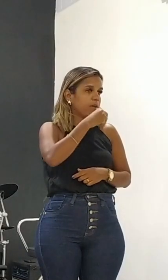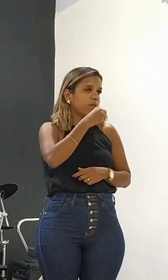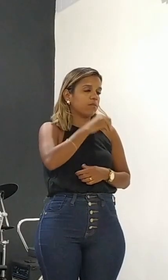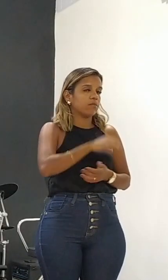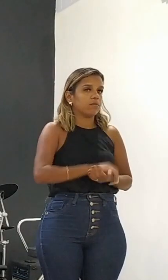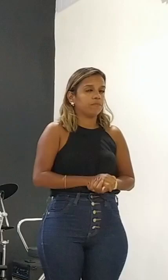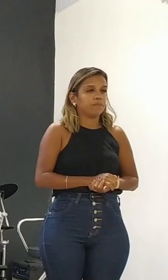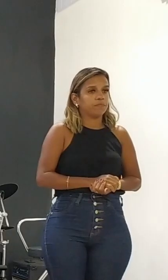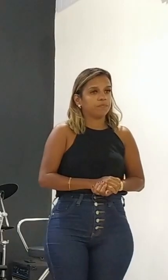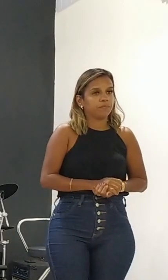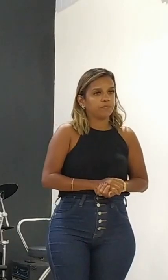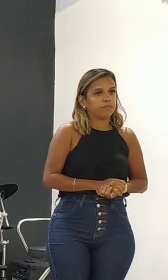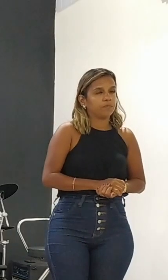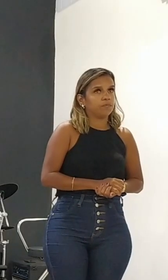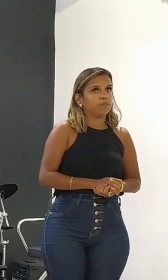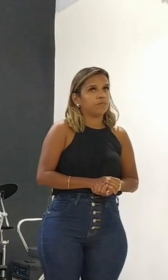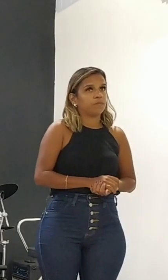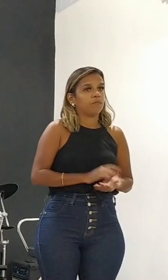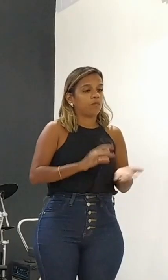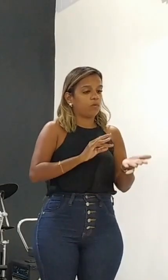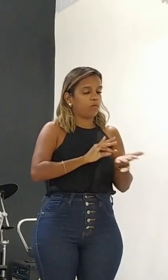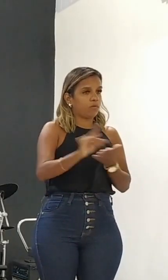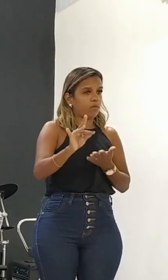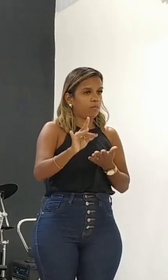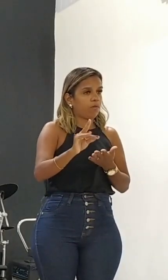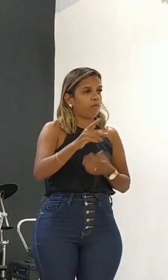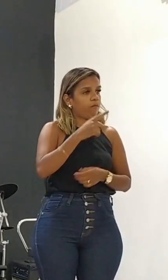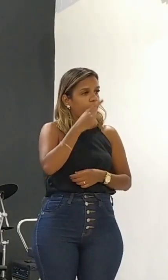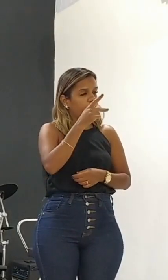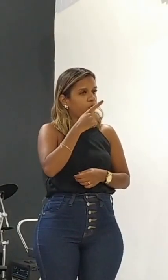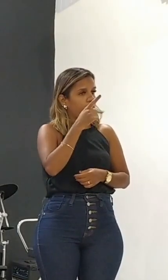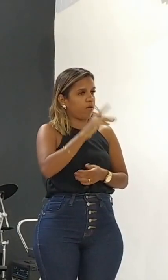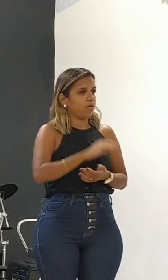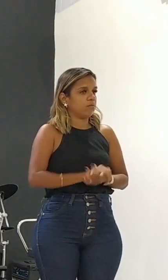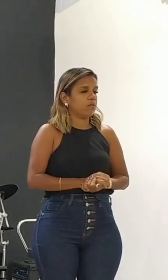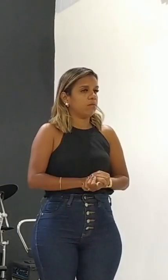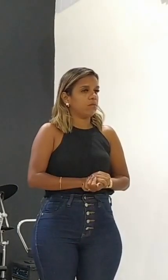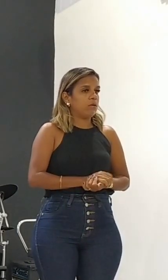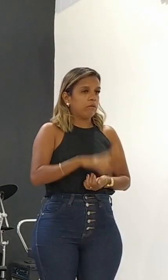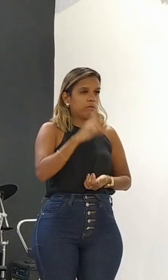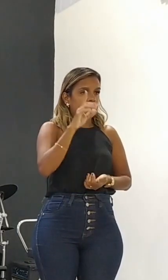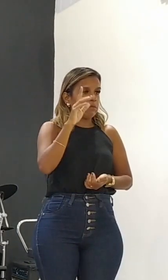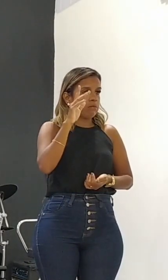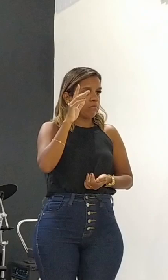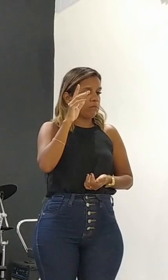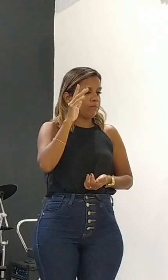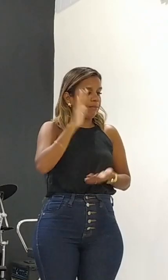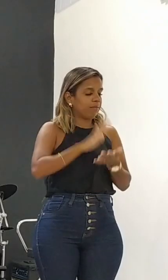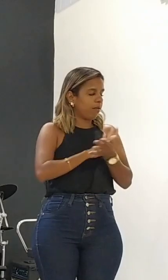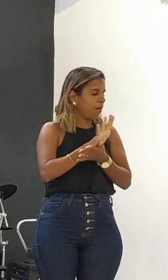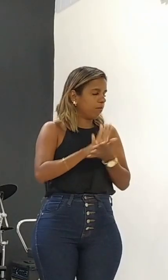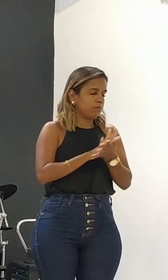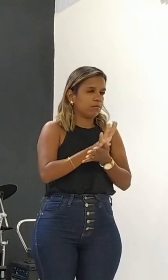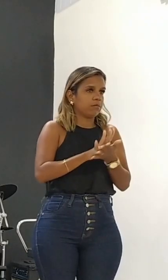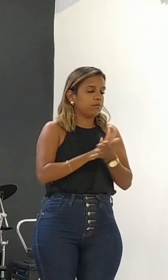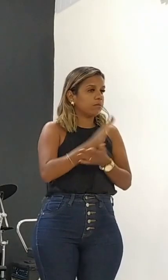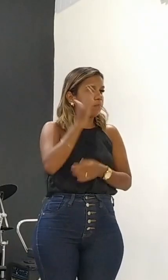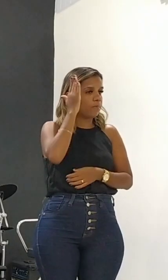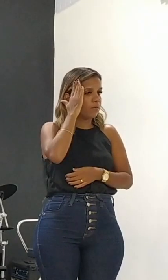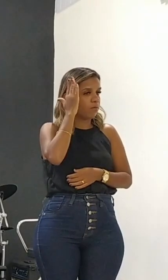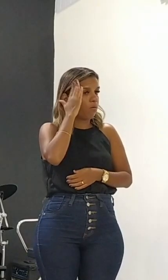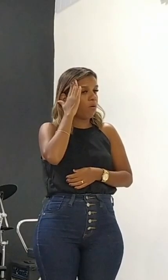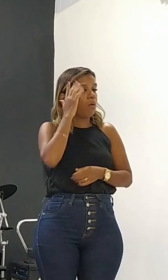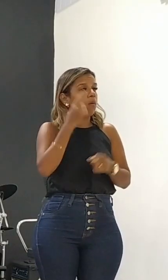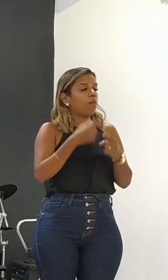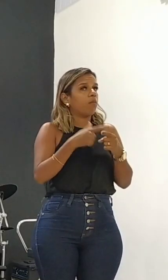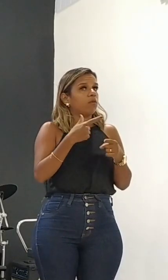Disseram, porém, os nossos inimigos: nada saberão disso, nem verão até que entremos